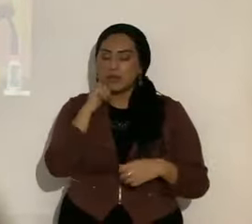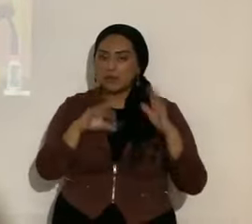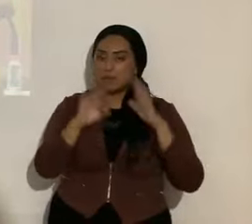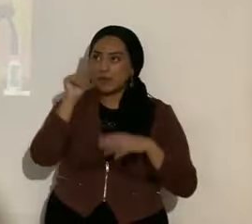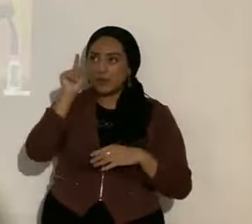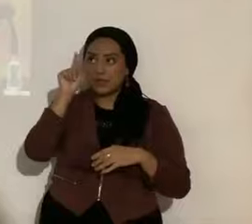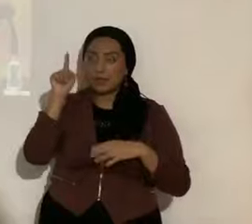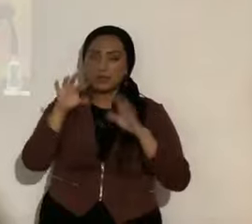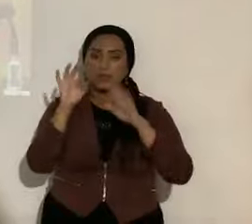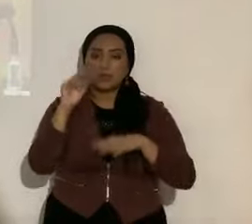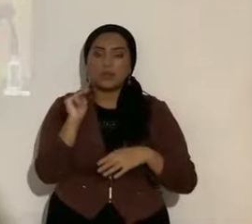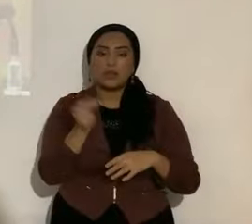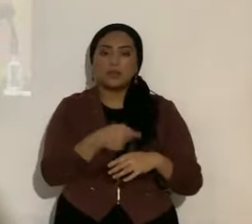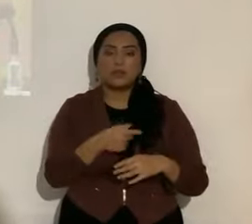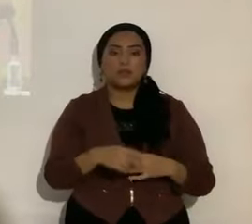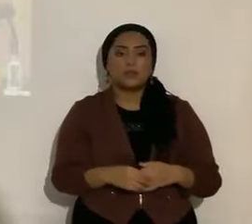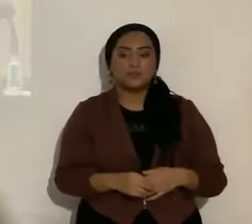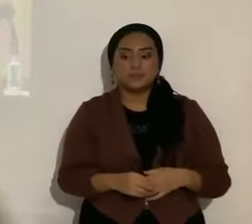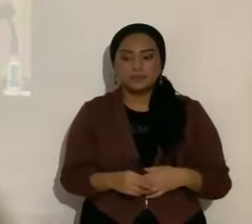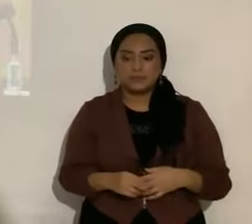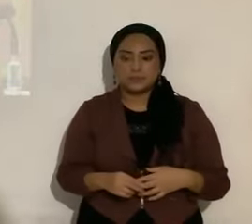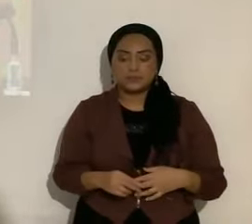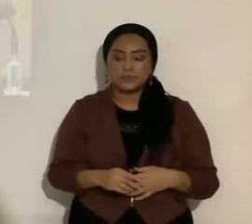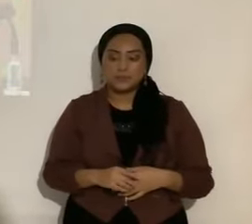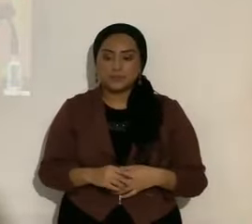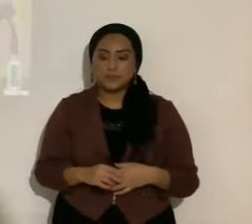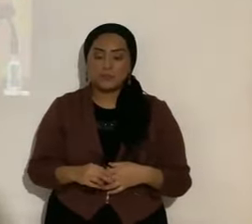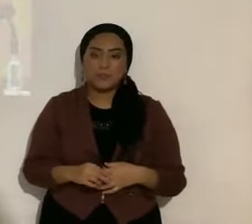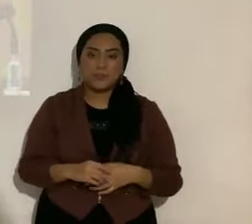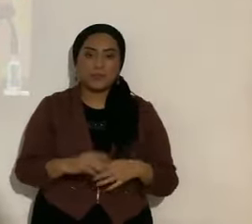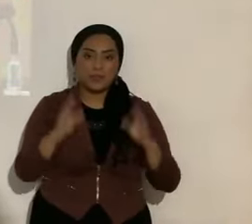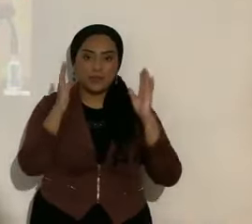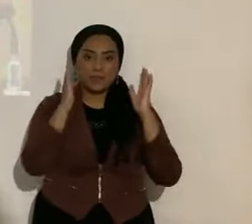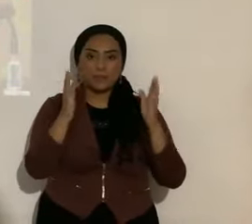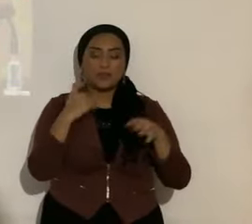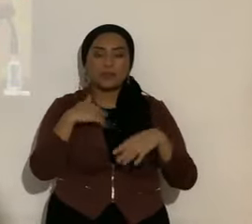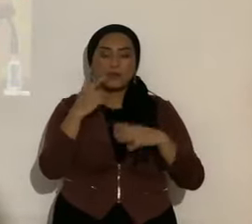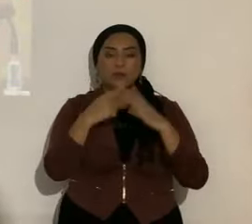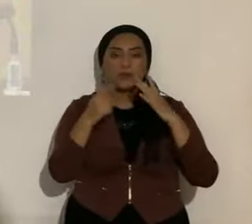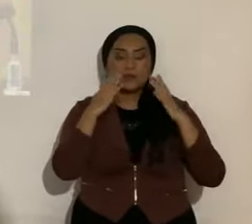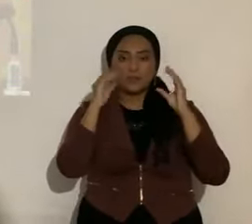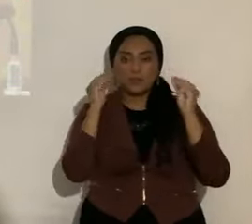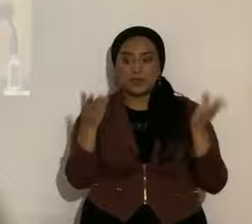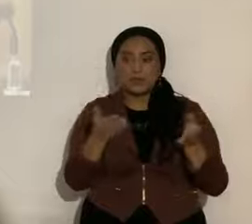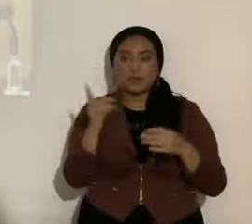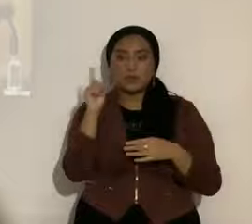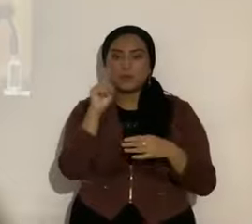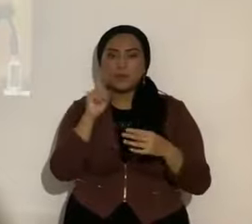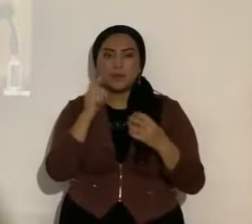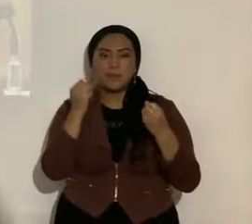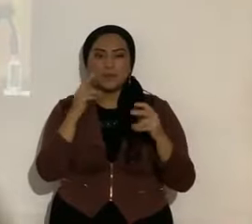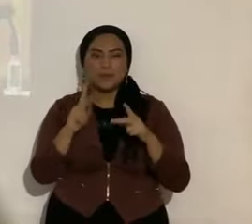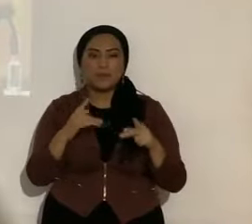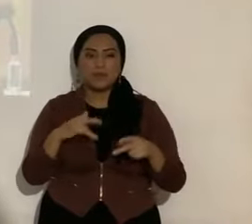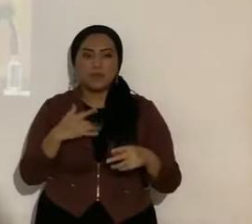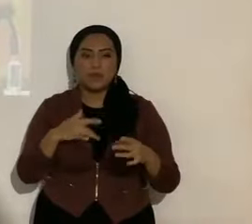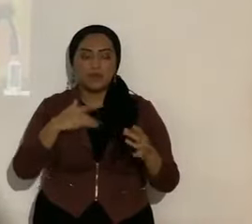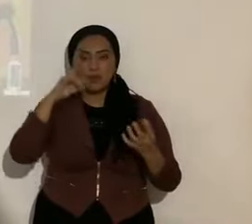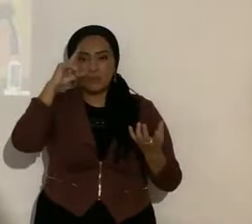a Él, sino Él nos eligió a nosotros. Mucha atención a lo que voy a ministrar. Es aquí donde muchos se confunden